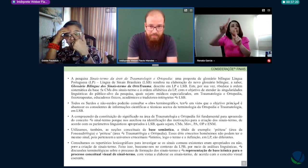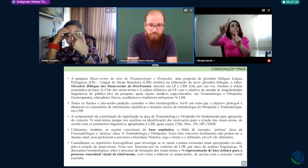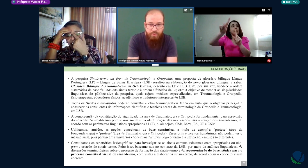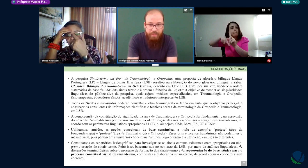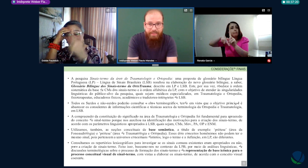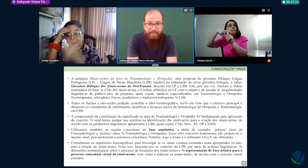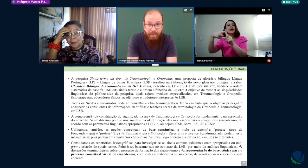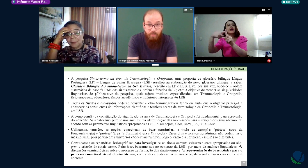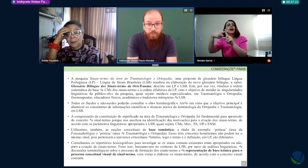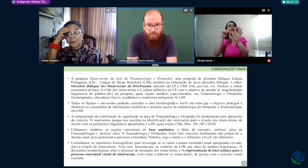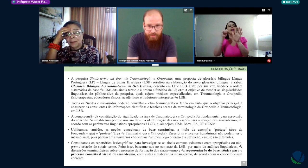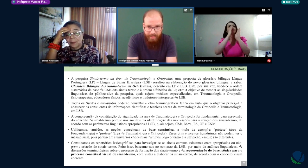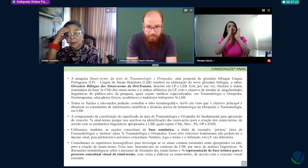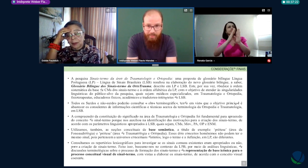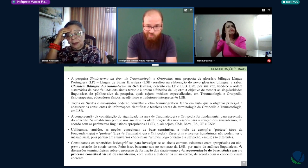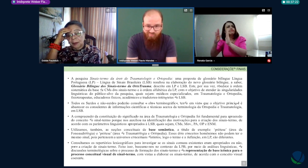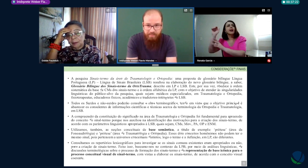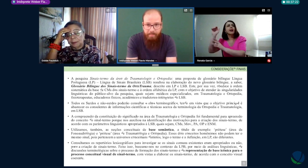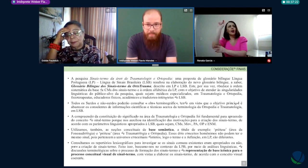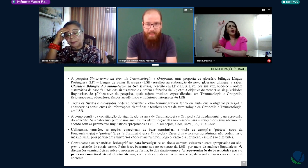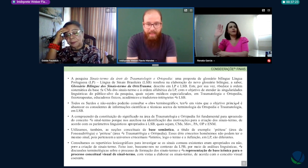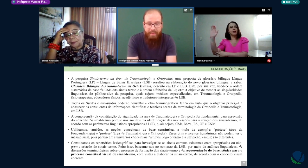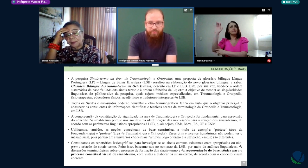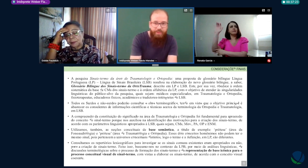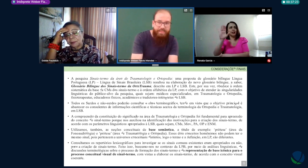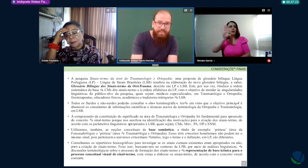Sinais Termo da Ortotrauma.